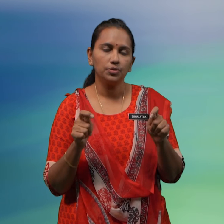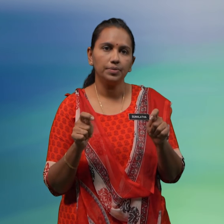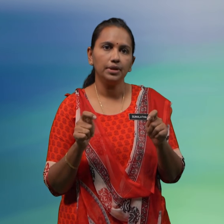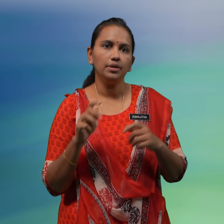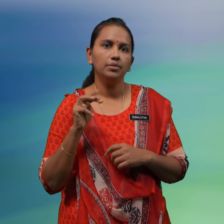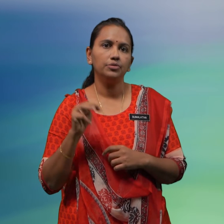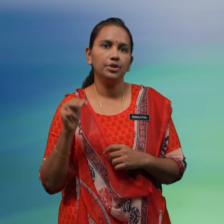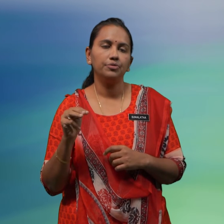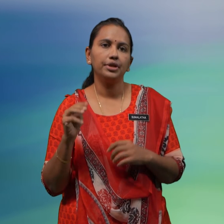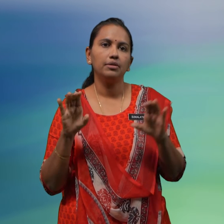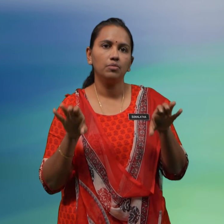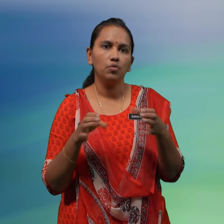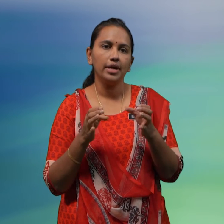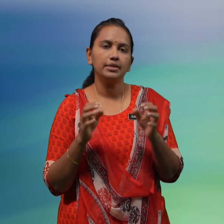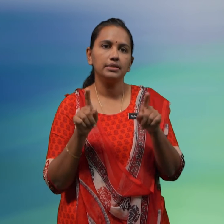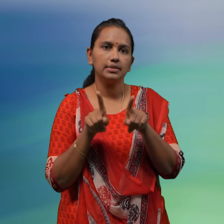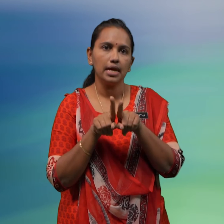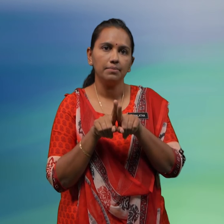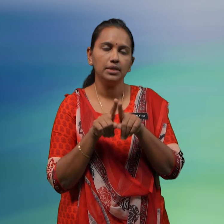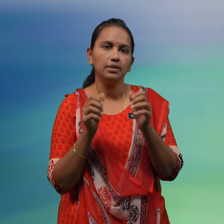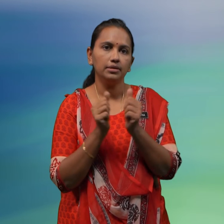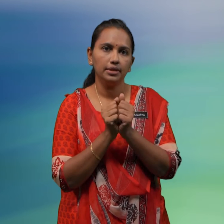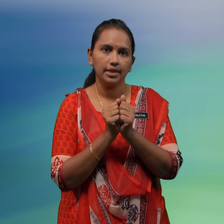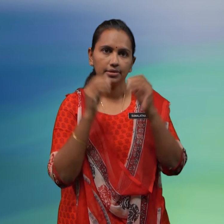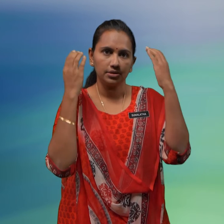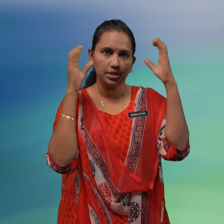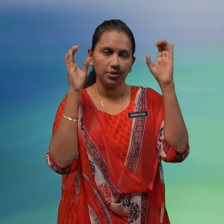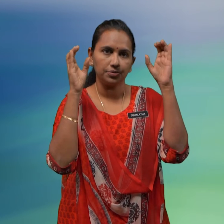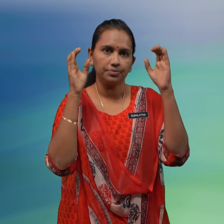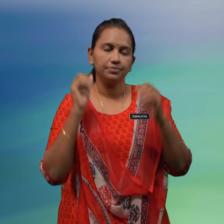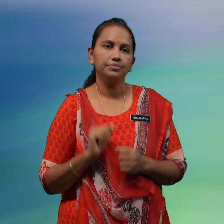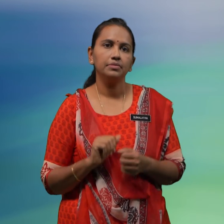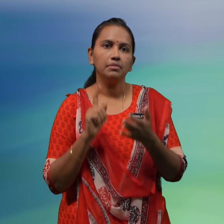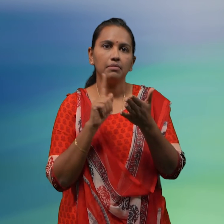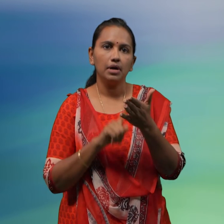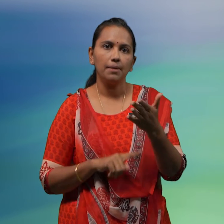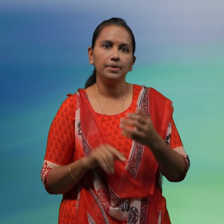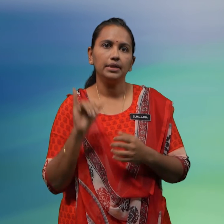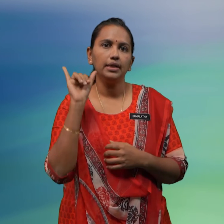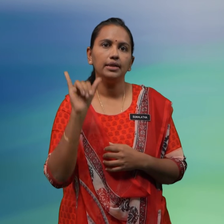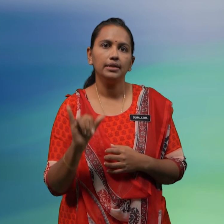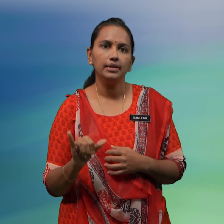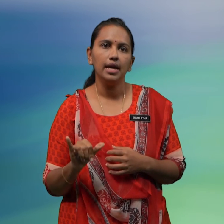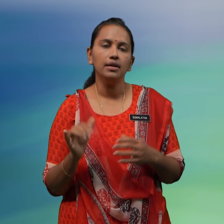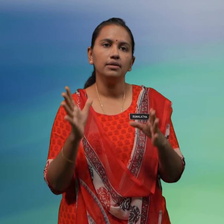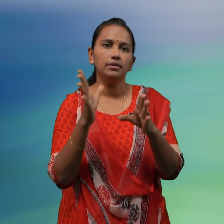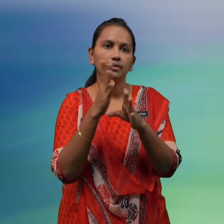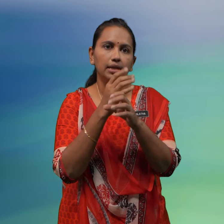Cuba murid-murid buat sama dengan cikgu. Apakah yang